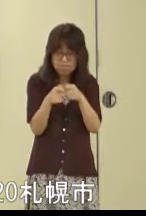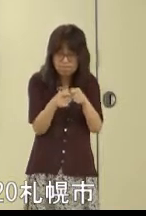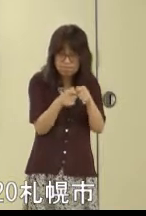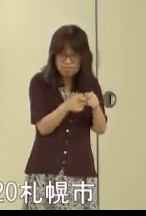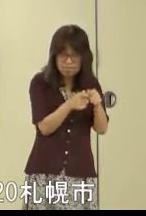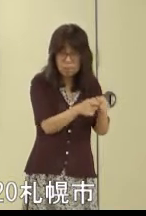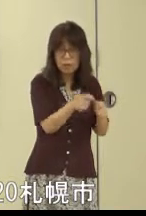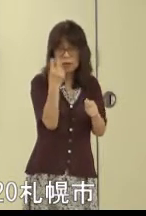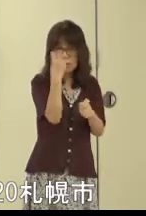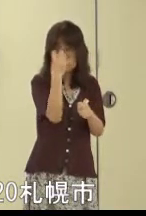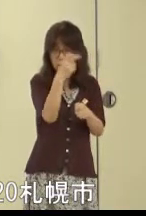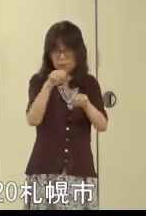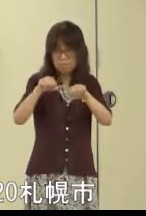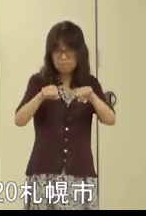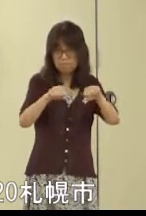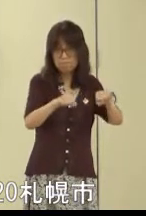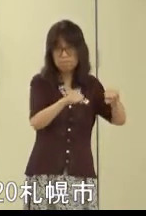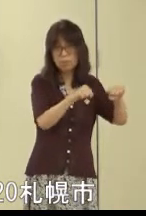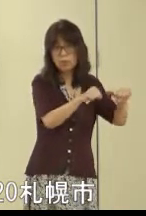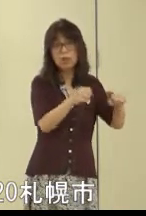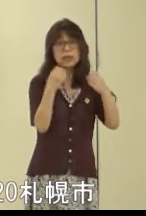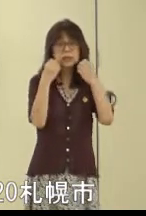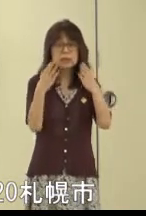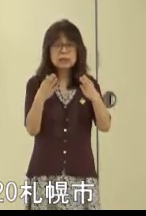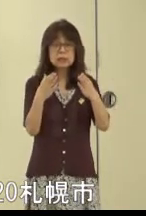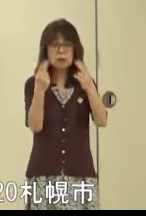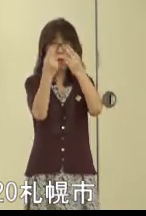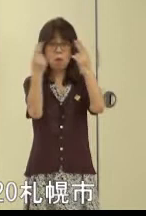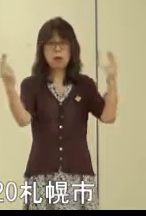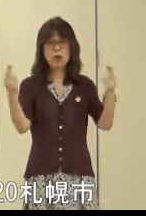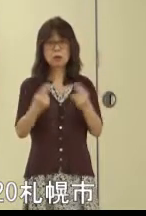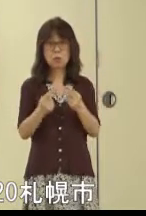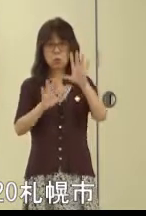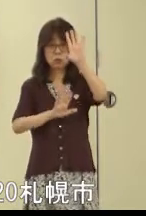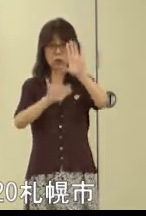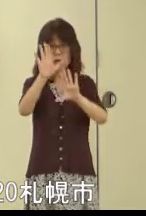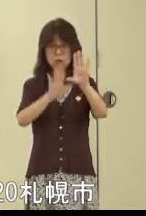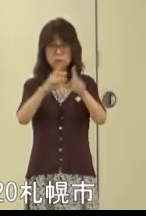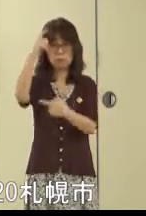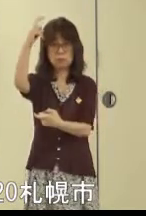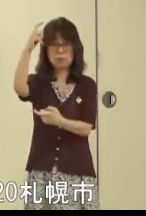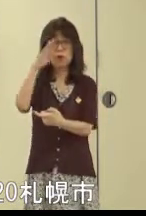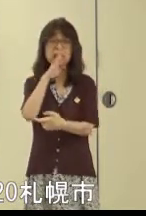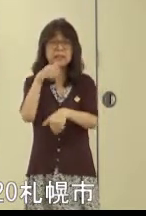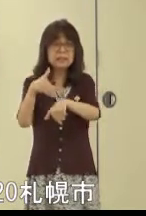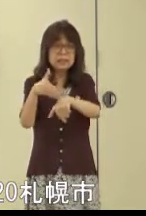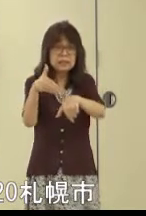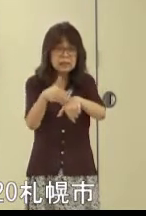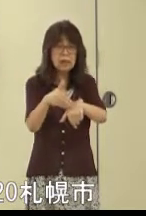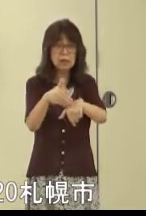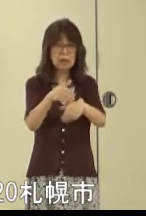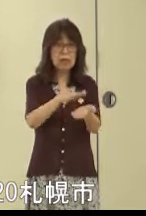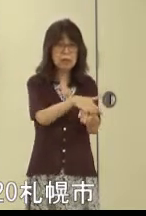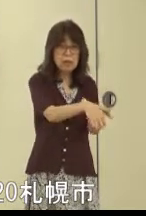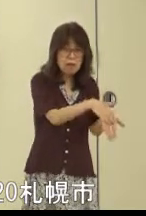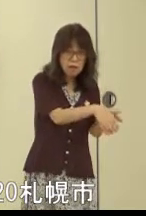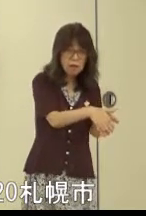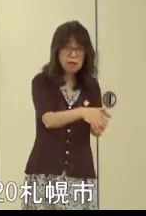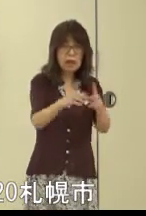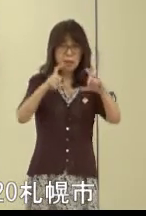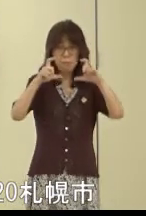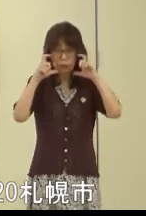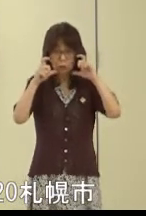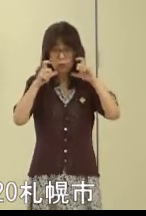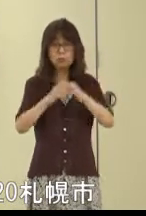引き続きホック新北海道スタイルの実践手洗いマスクの着よという基本中の基本